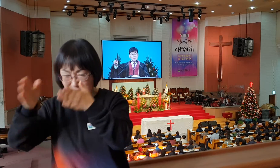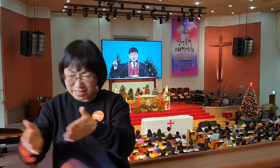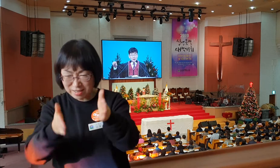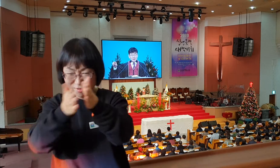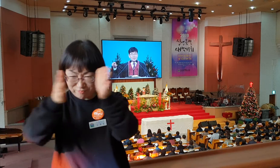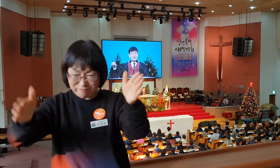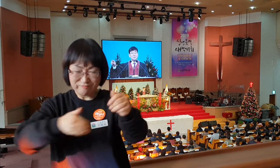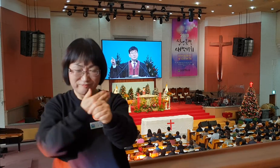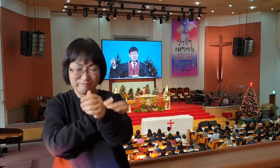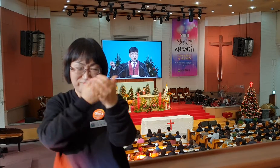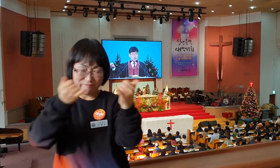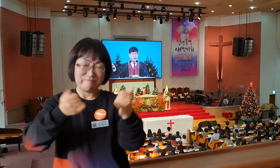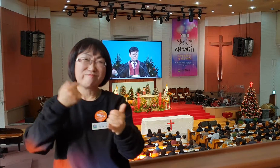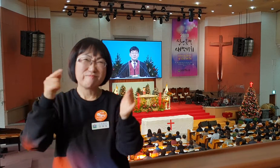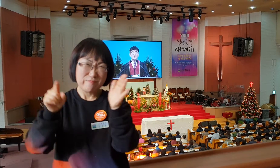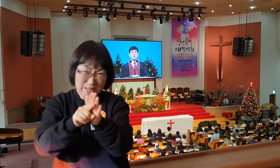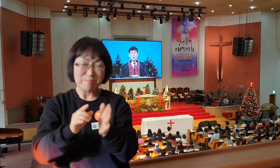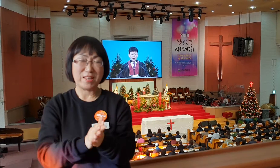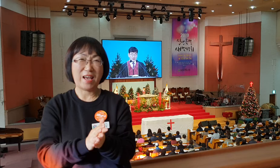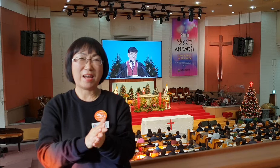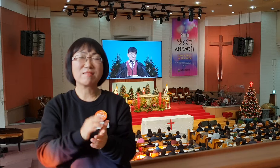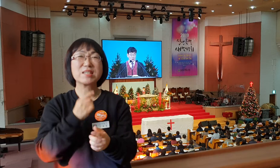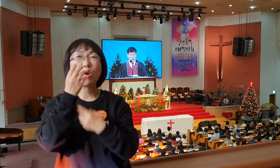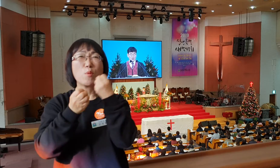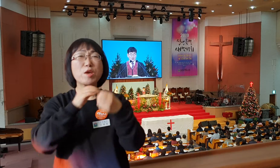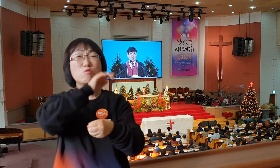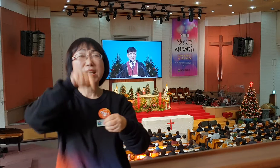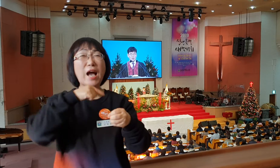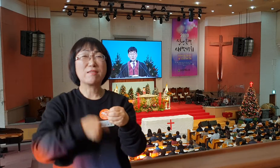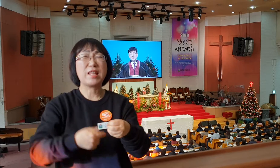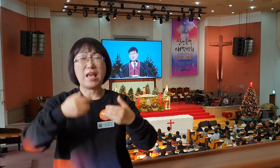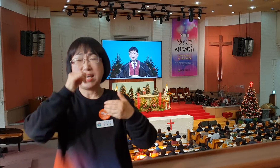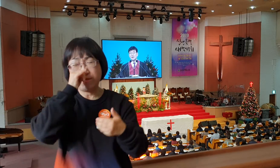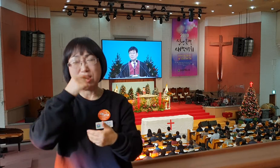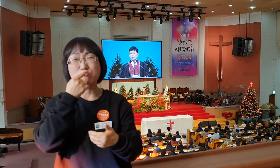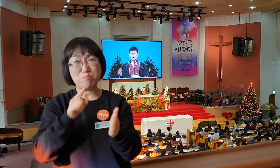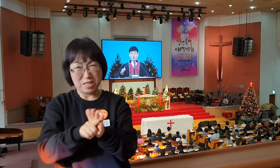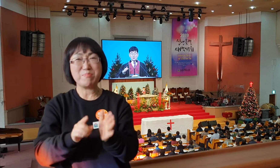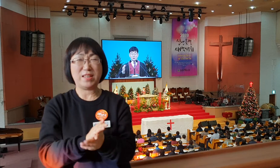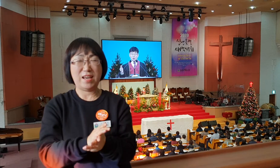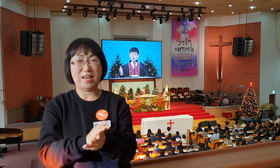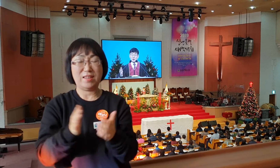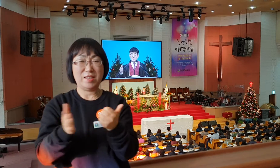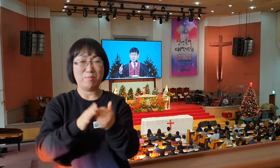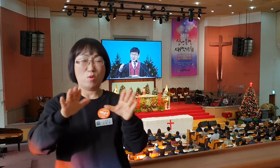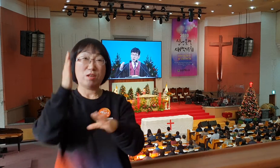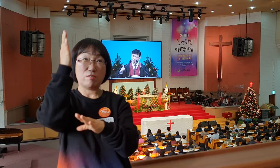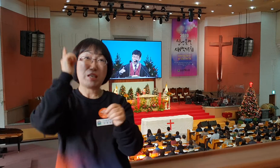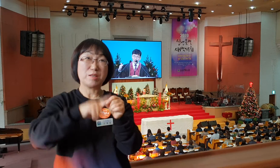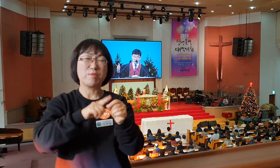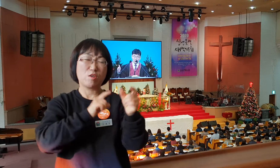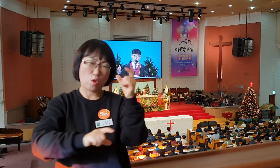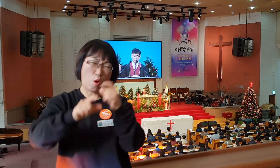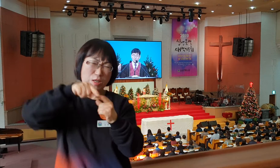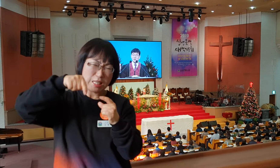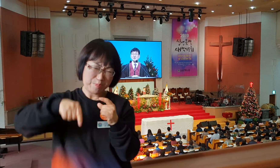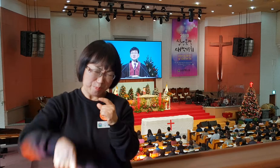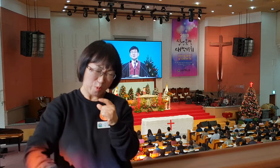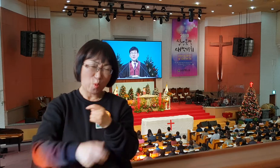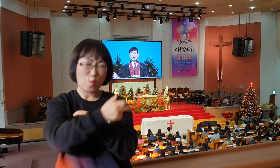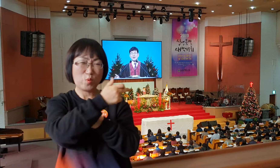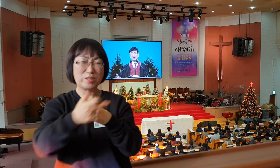능력의 사람들임을 믿습니다. 그 고백이 우리가 오늘 있어야 할 줄 믿습니다. 그런 이유는 오늘 설교의 제목입니다. 더 깊고